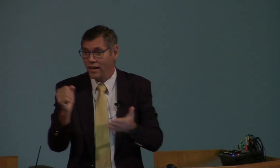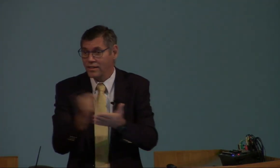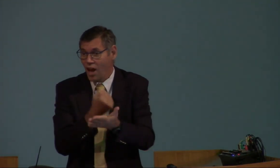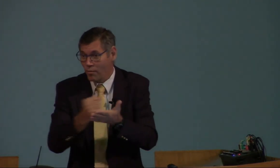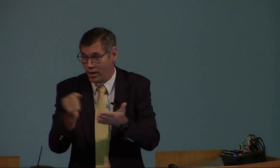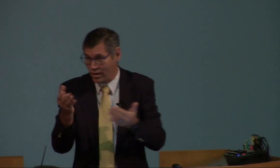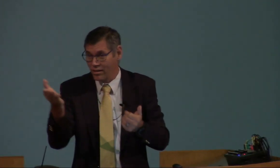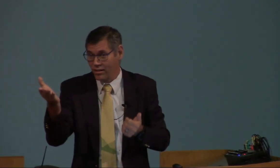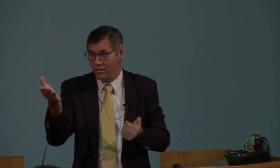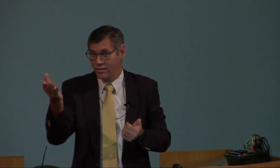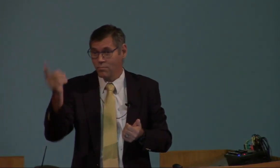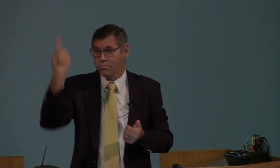eksamen,